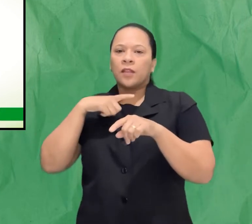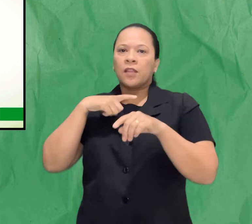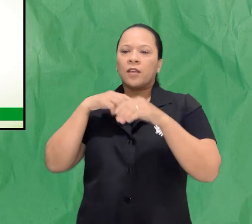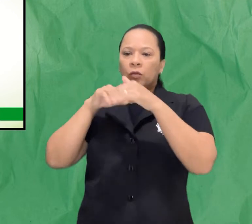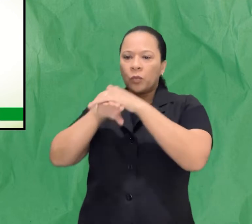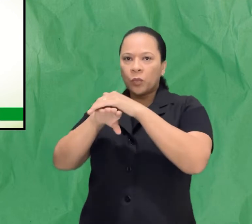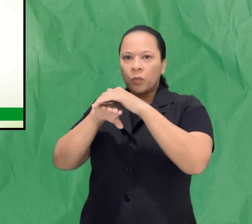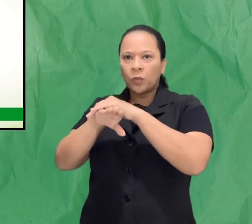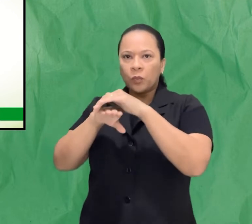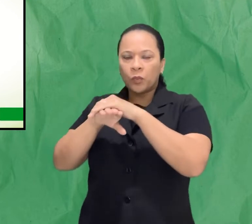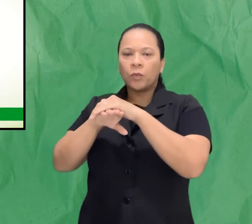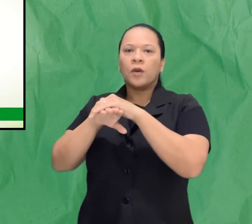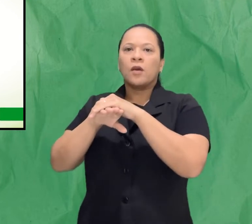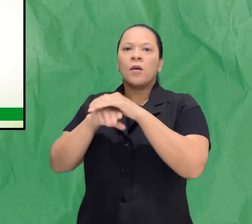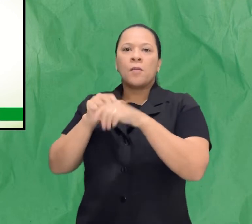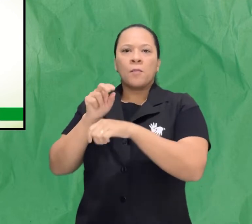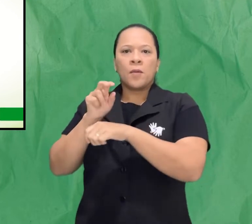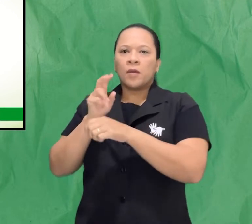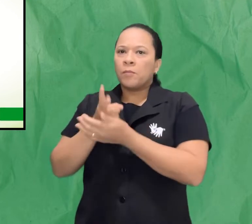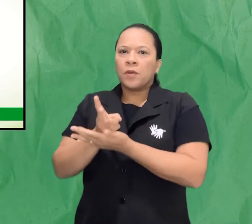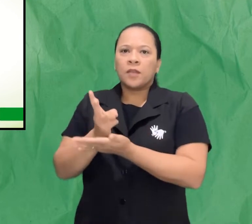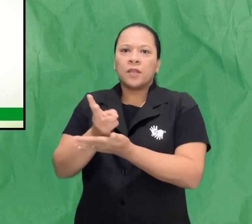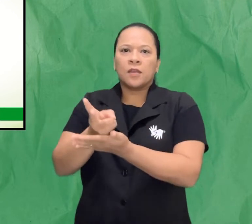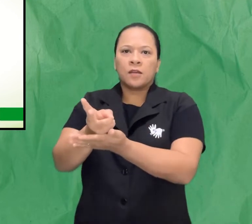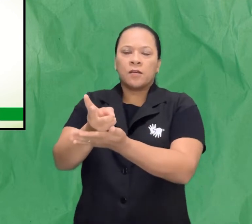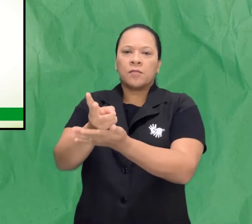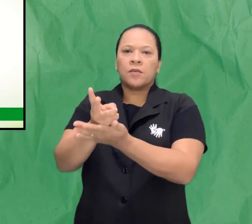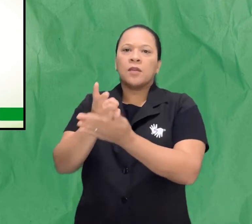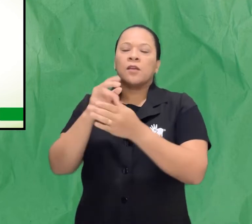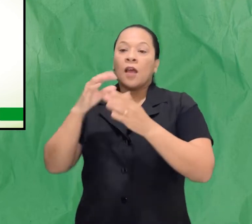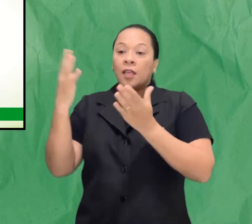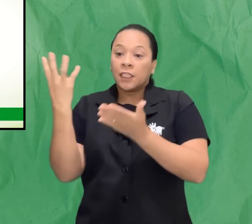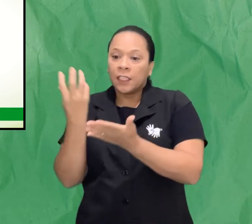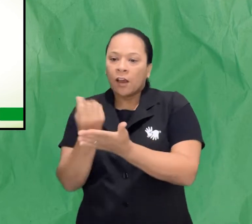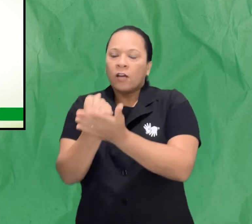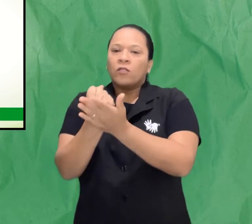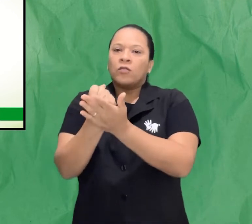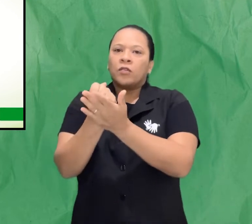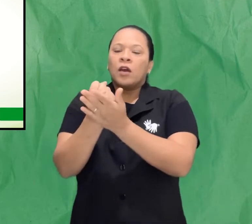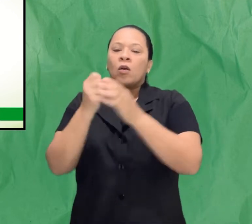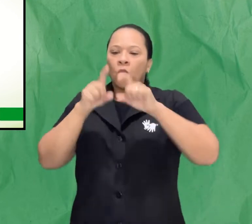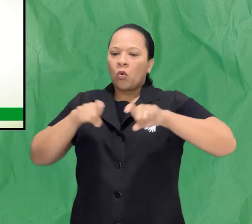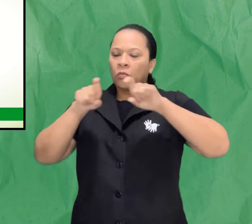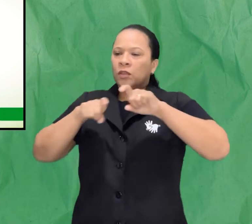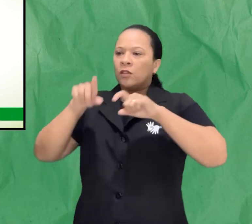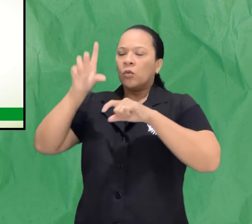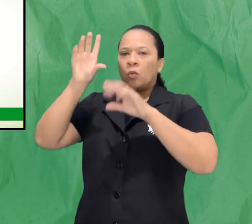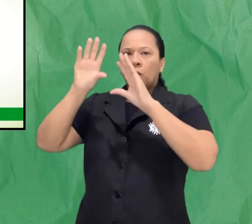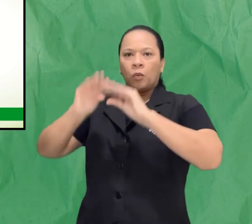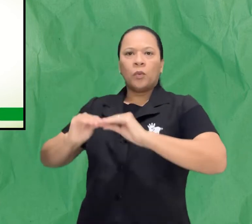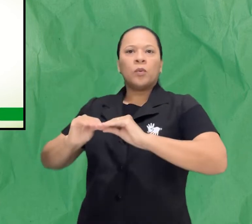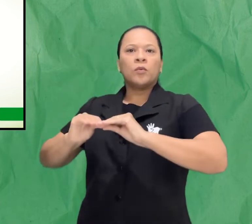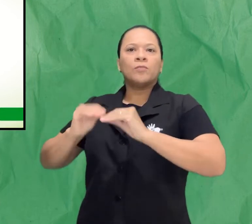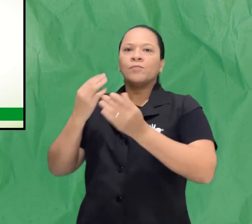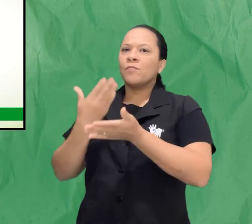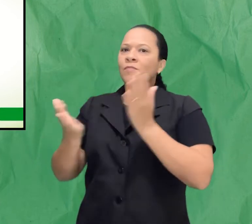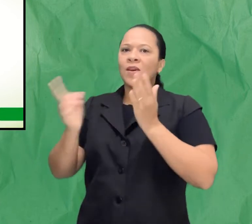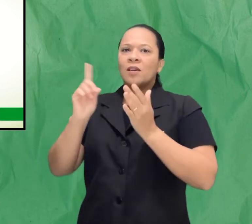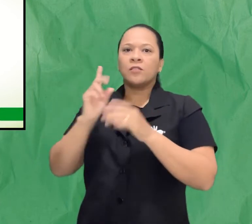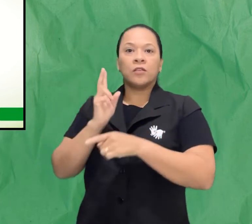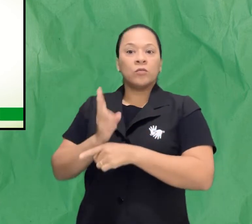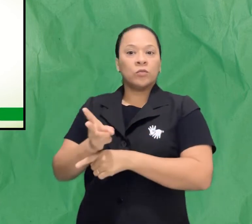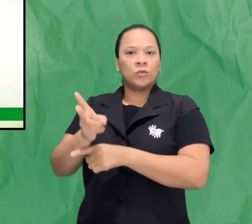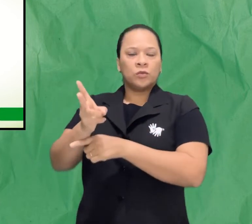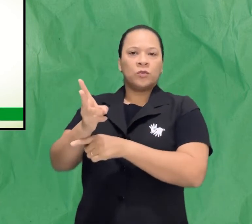permanente, que são as informações que eu salvo e quando eu desligo o computador elas não se perdem, que é o caso do HD e o